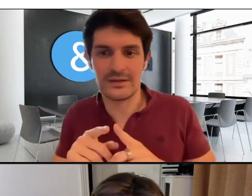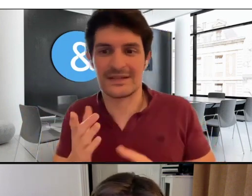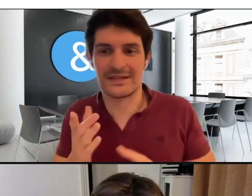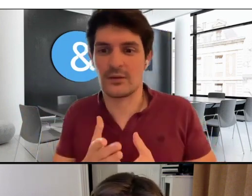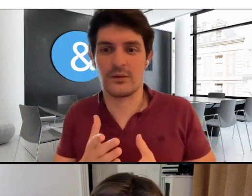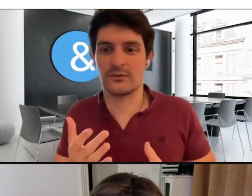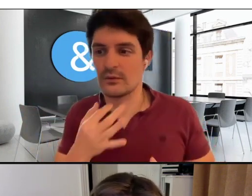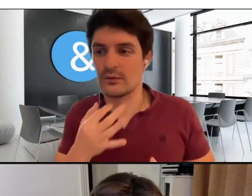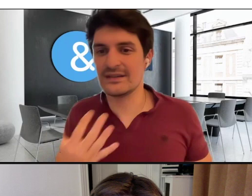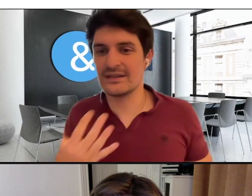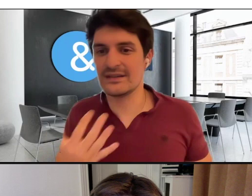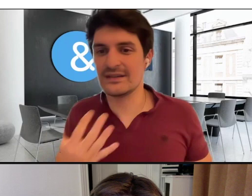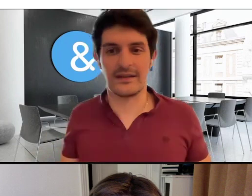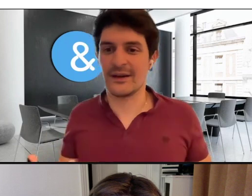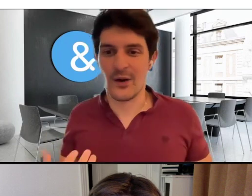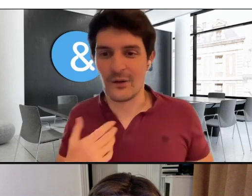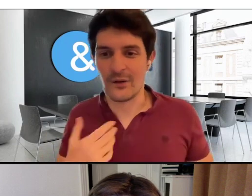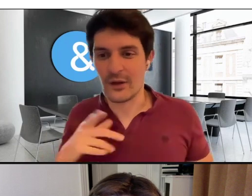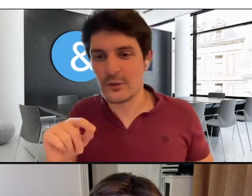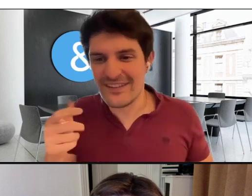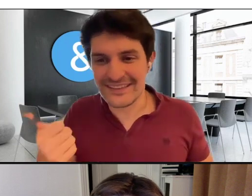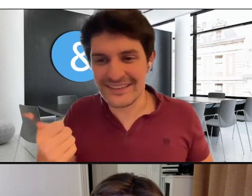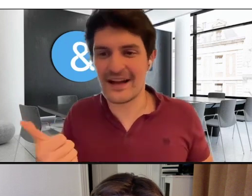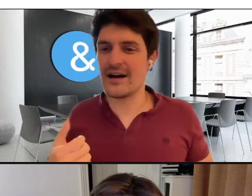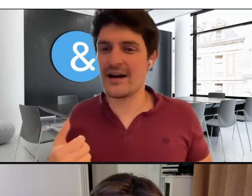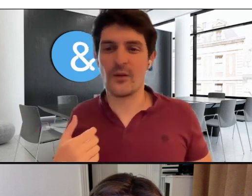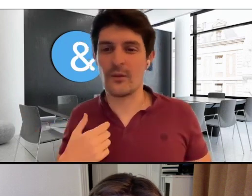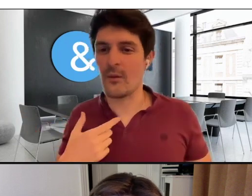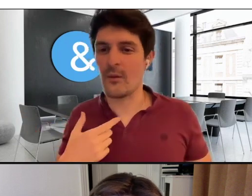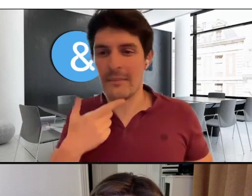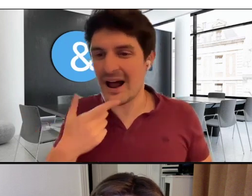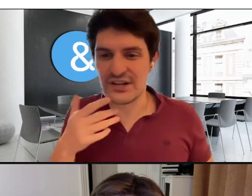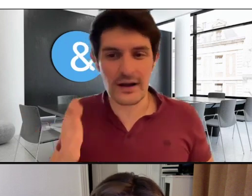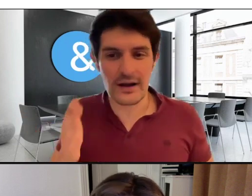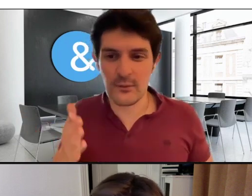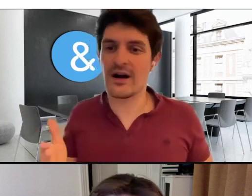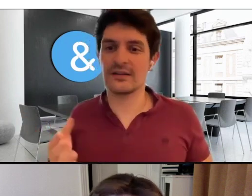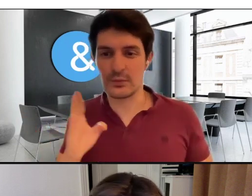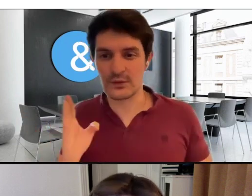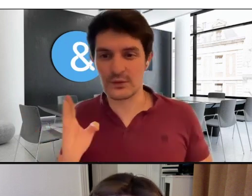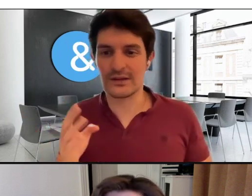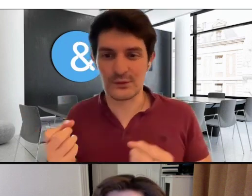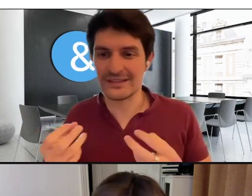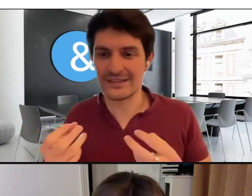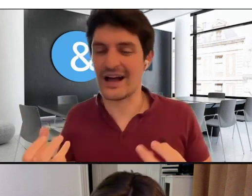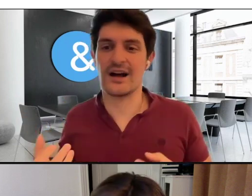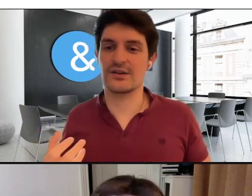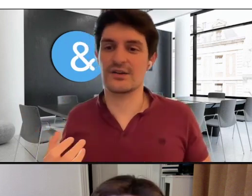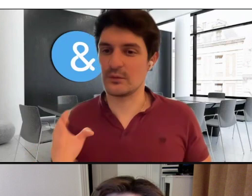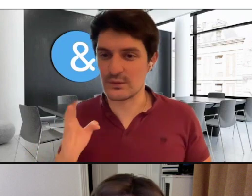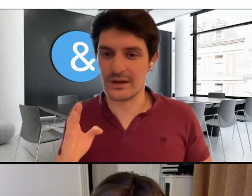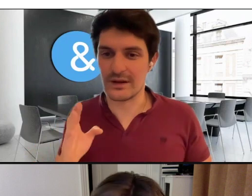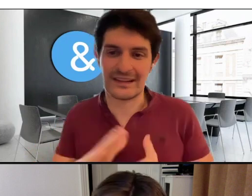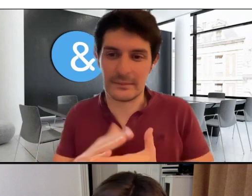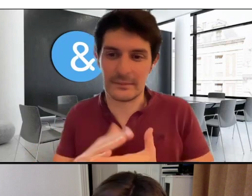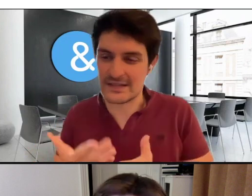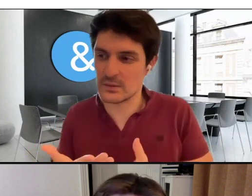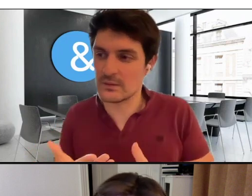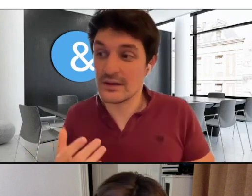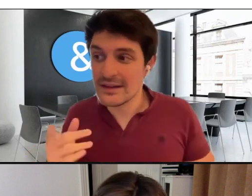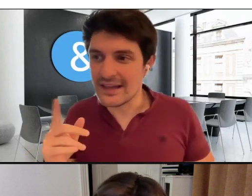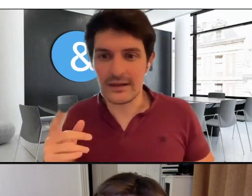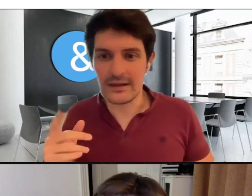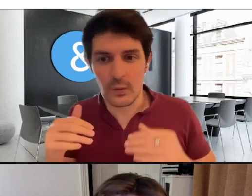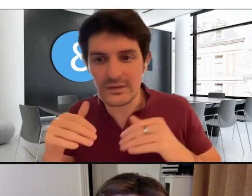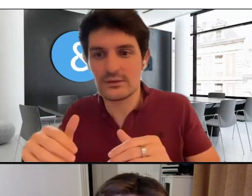que je me dis, mais on est en 2021, on parle à chaque fois du besoin de sous-titrage, du besoin d'adaptation, et